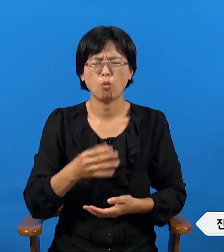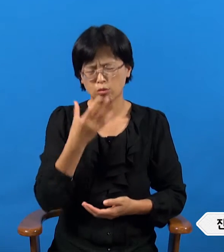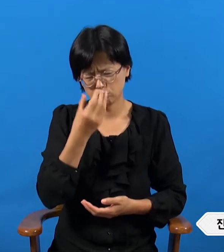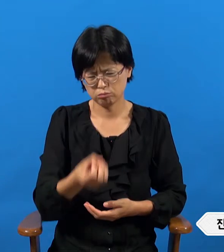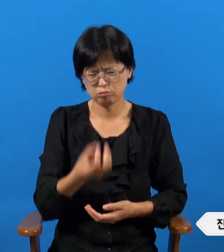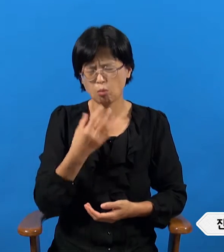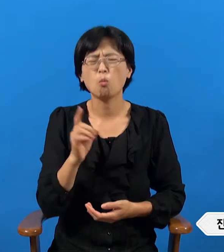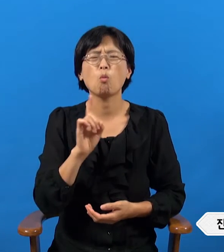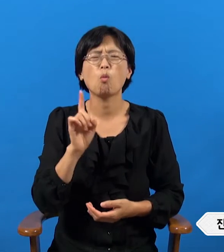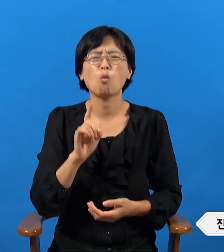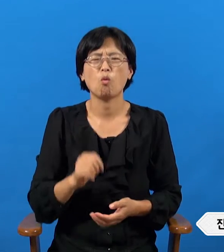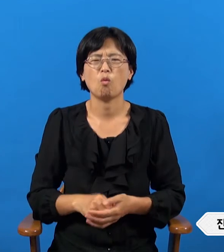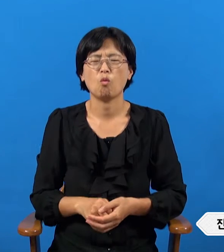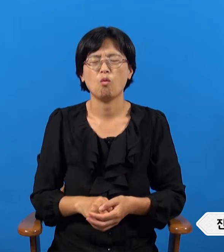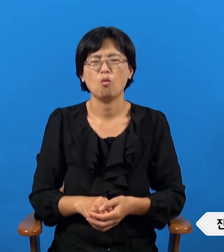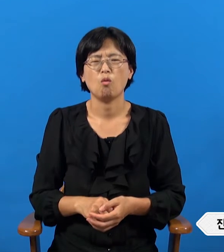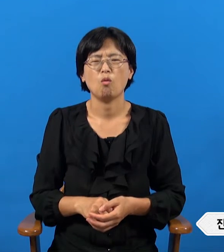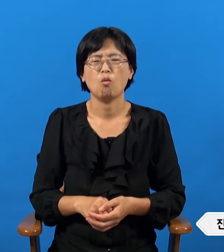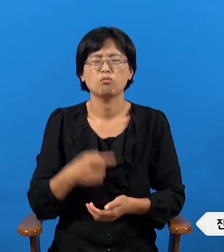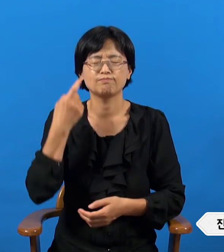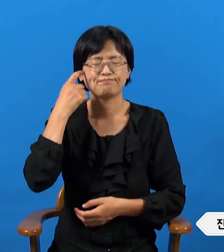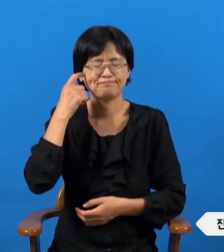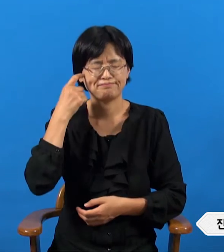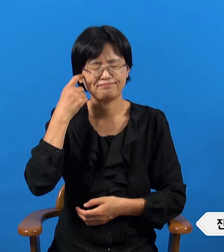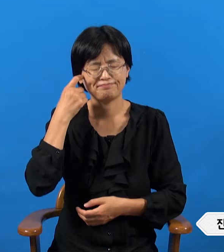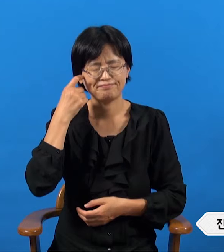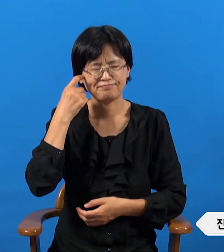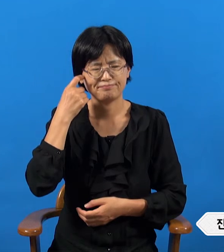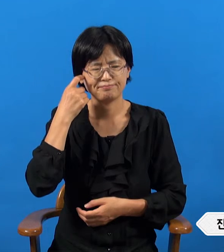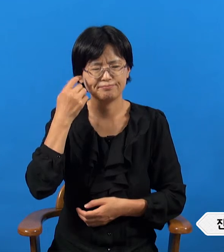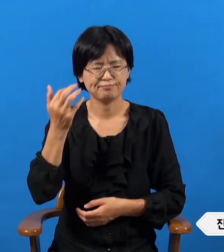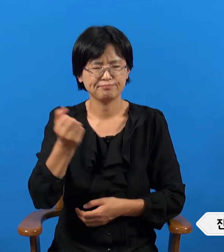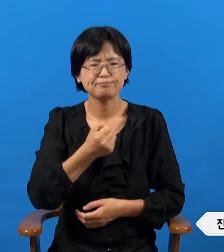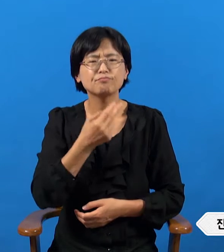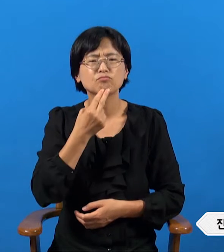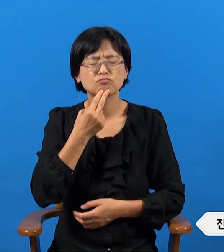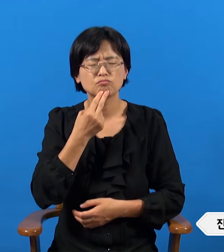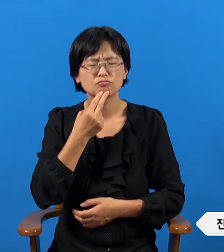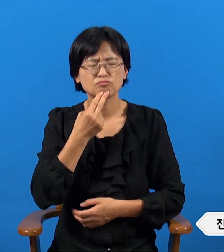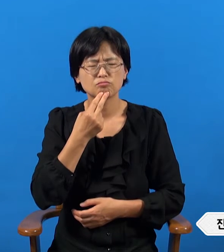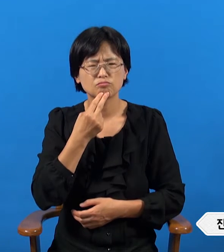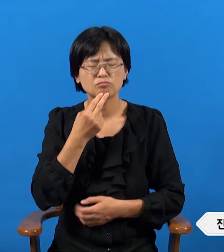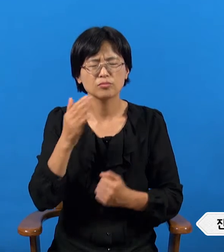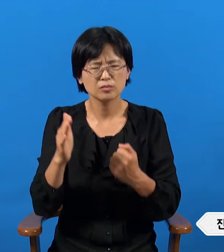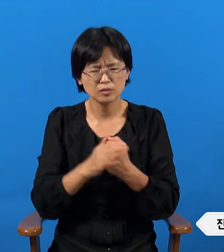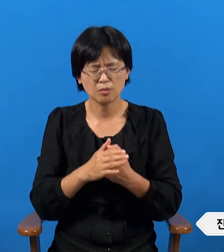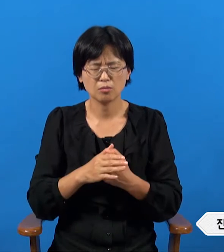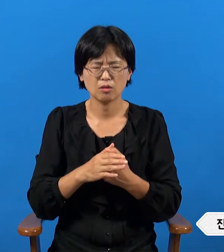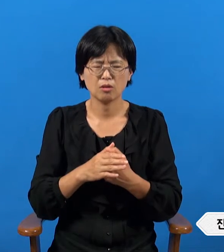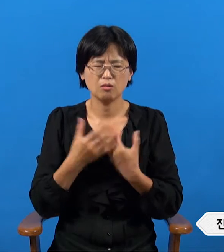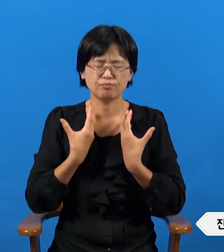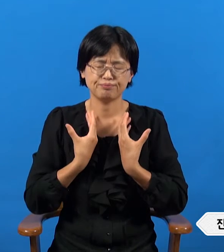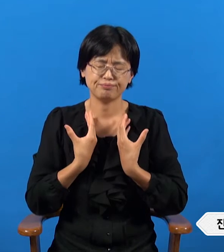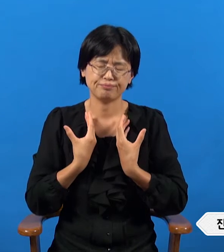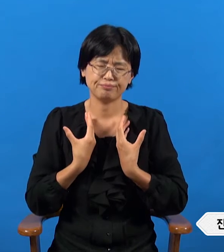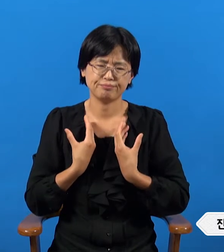그렇지 못하구나 라는 생각으로 점점 내가 가지지 않는 것 때문에 우리는 우리